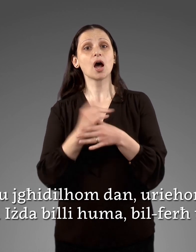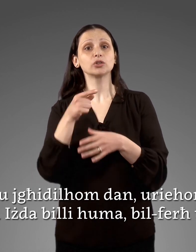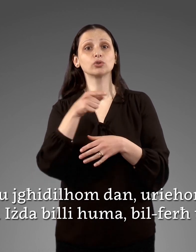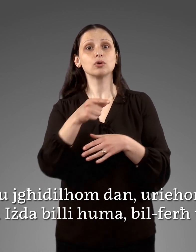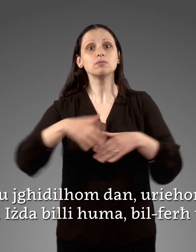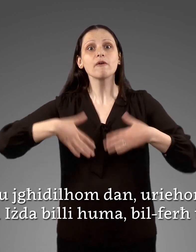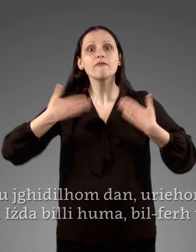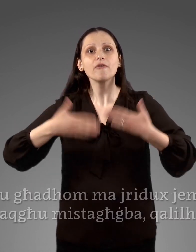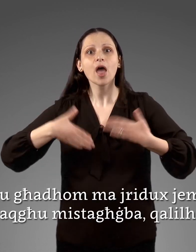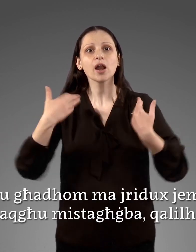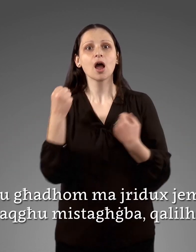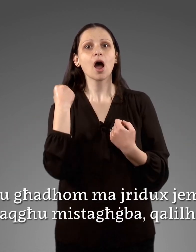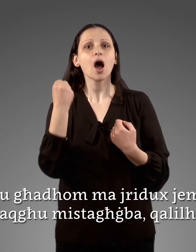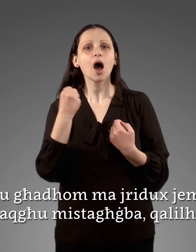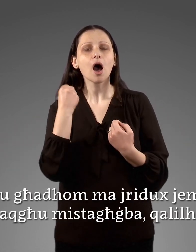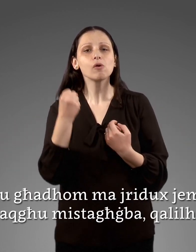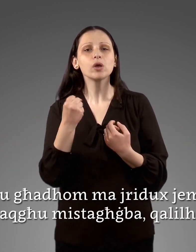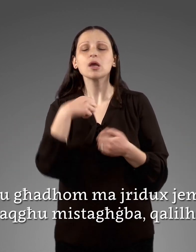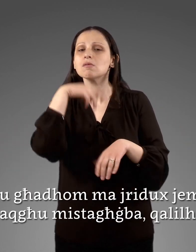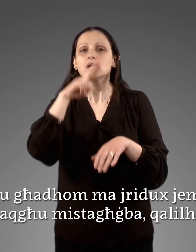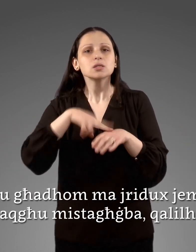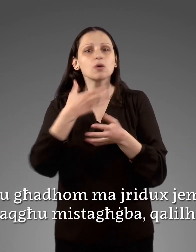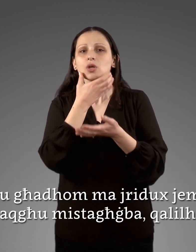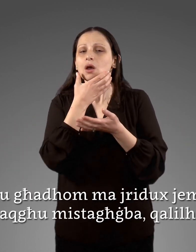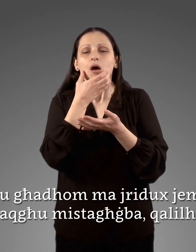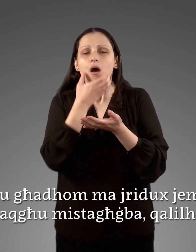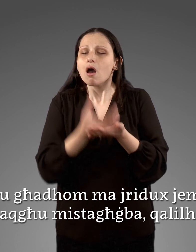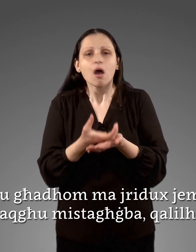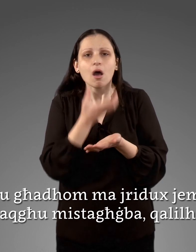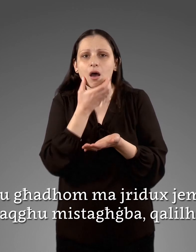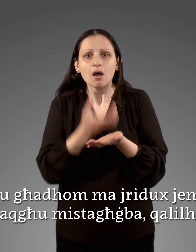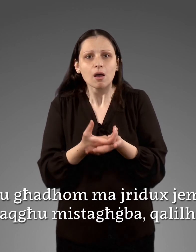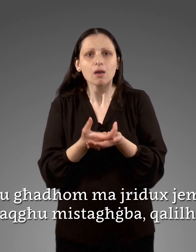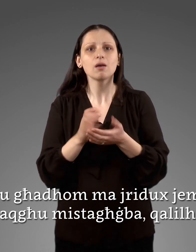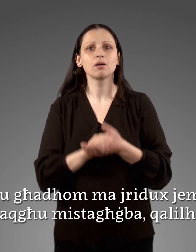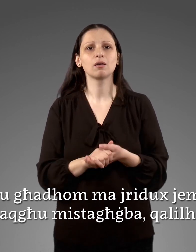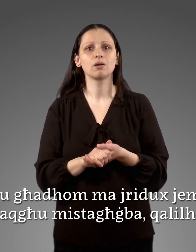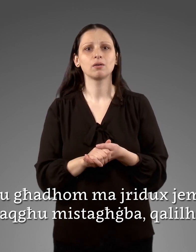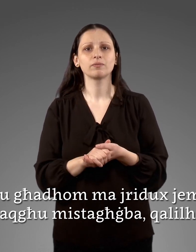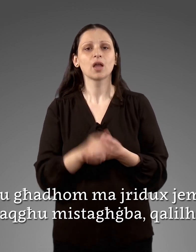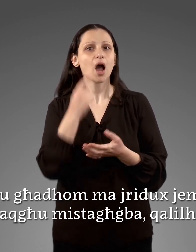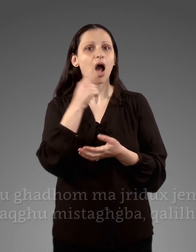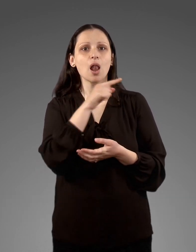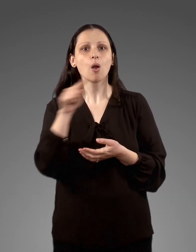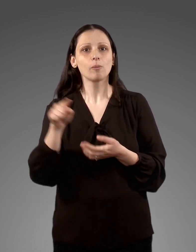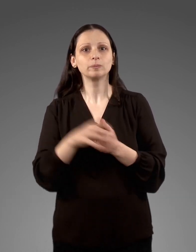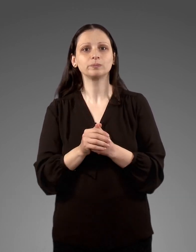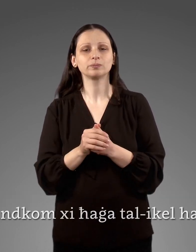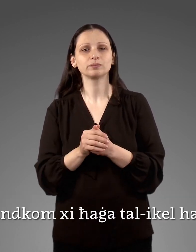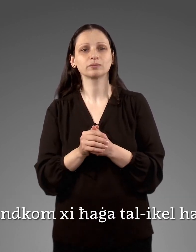bil-ferħ tagħhom kienu għadhom ma jridux jemnu. U baqgħu mistaġba, għalilhom għandkom xi